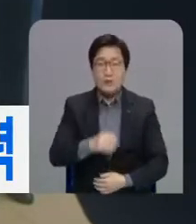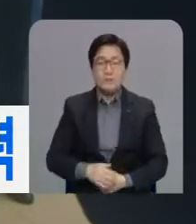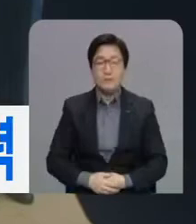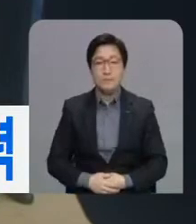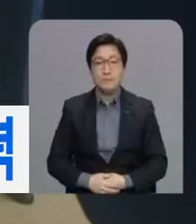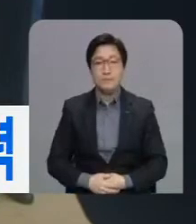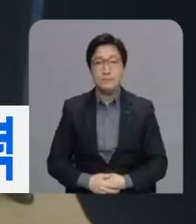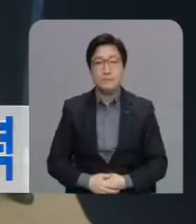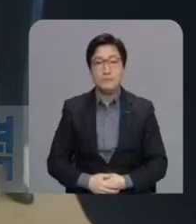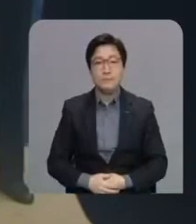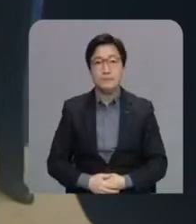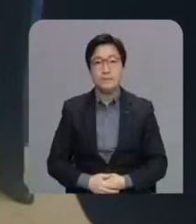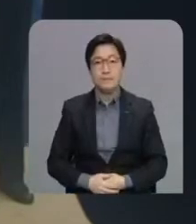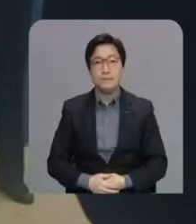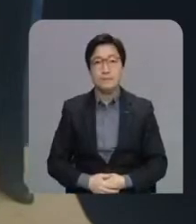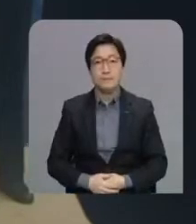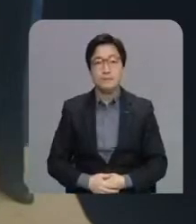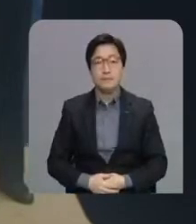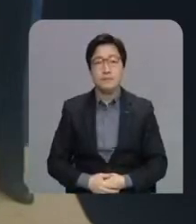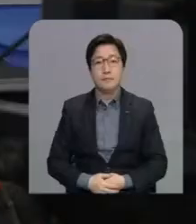조선우 기자가 만나봤습니다.